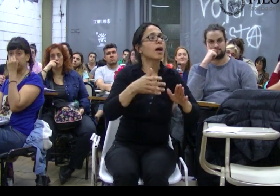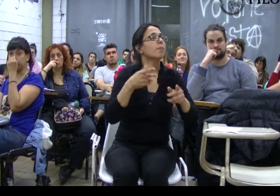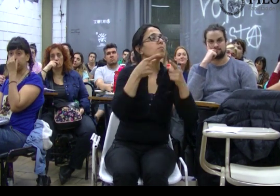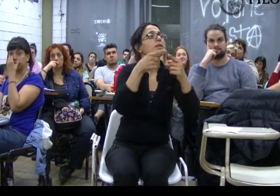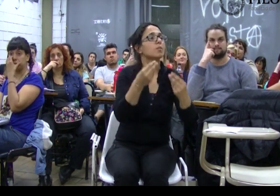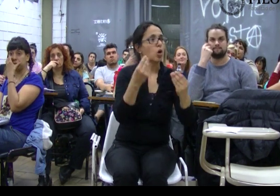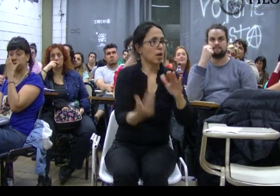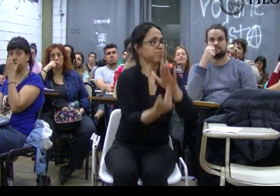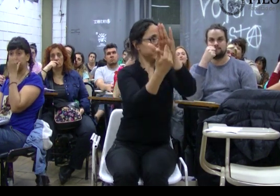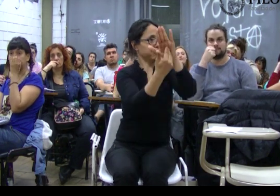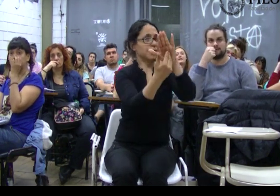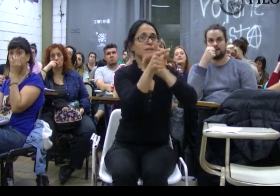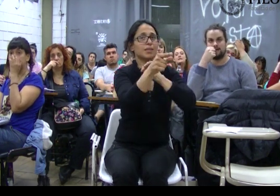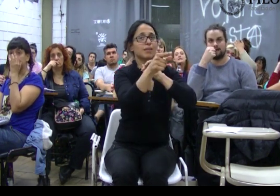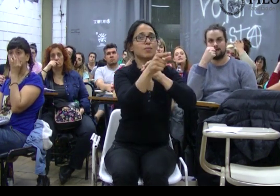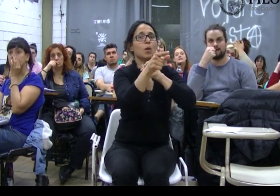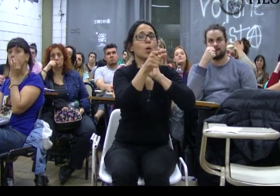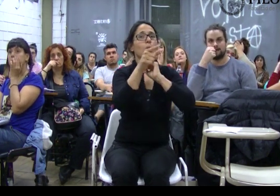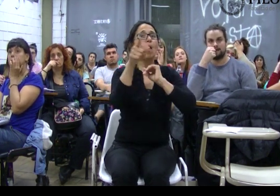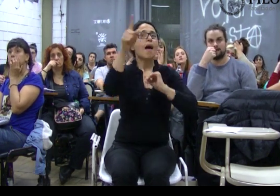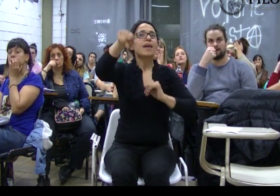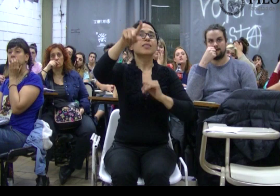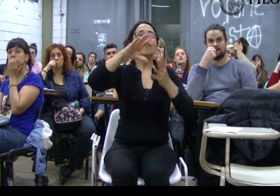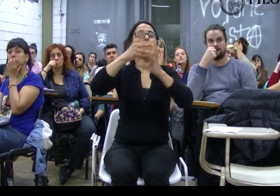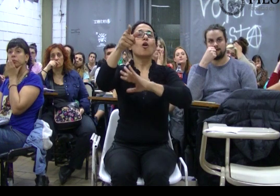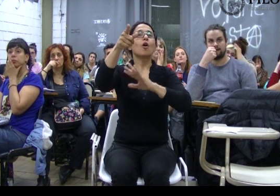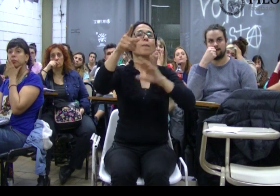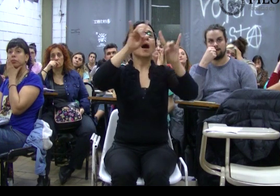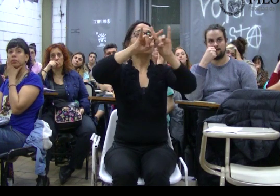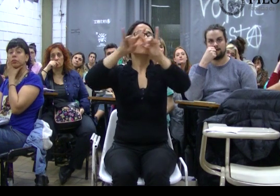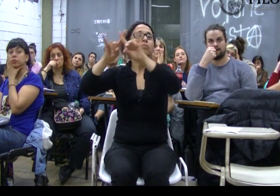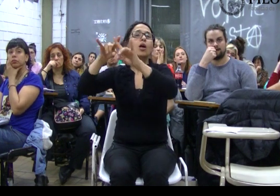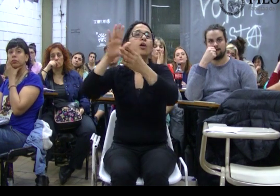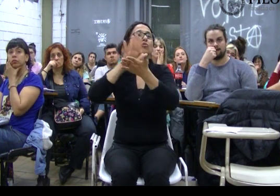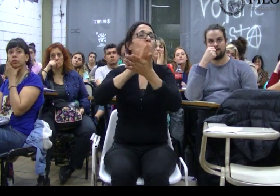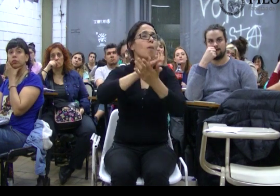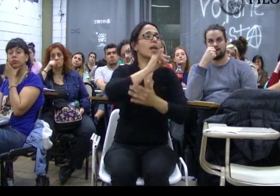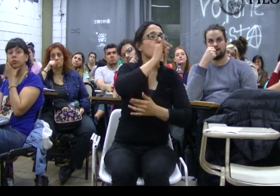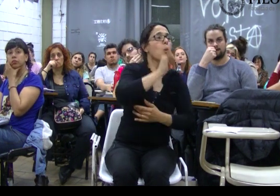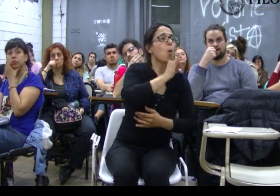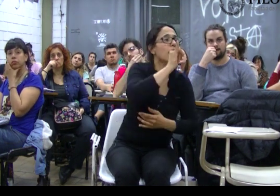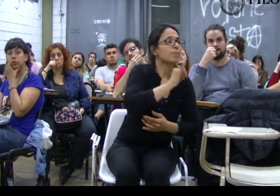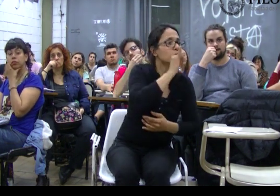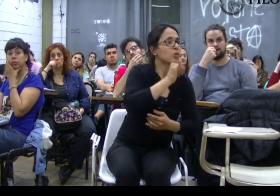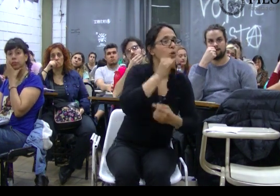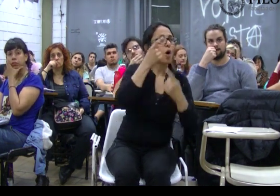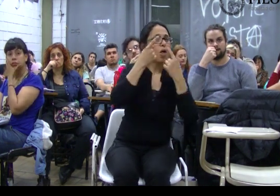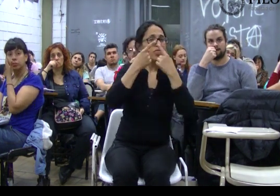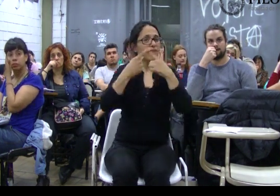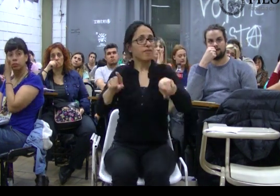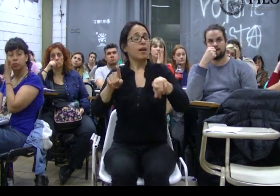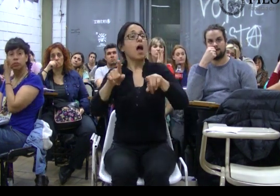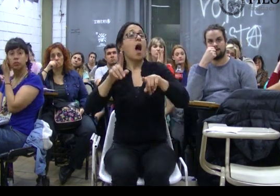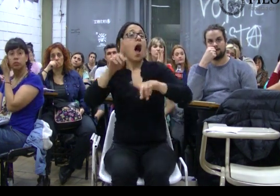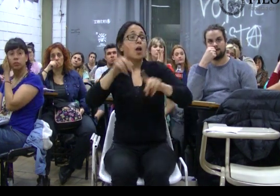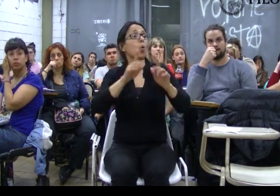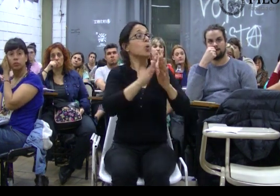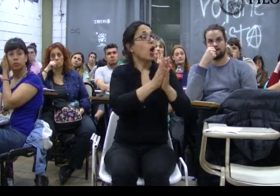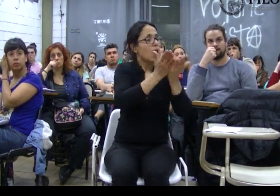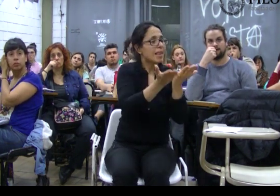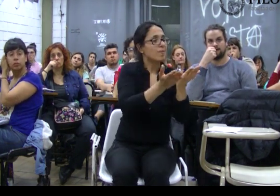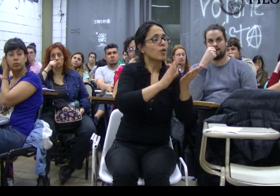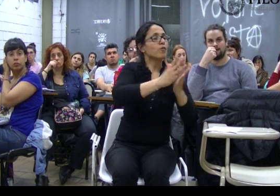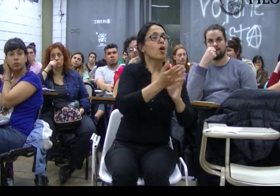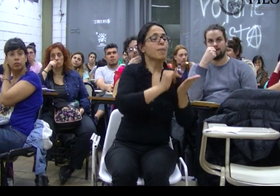otra página que es de cuentos. Nosotros diferenciamos la lectura de la narración. Hay libros que son leídos y hay cuentos